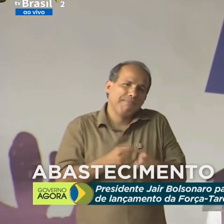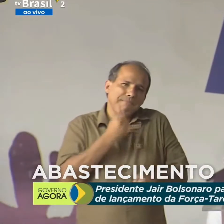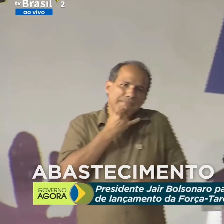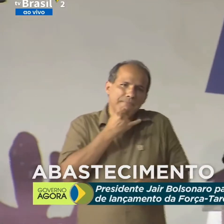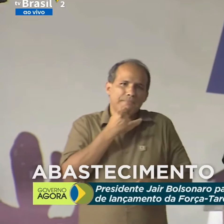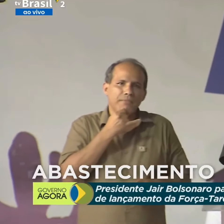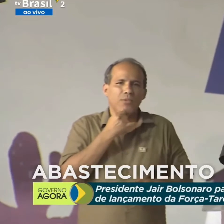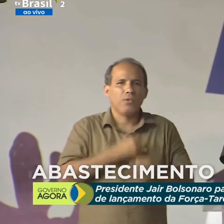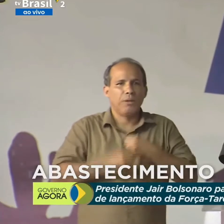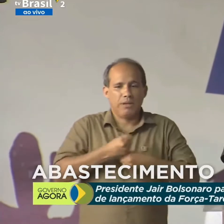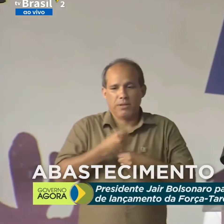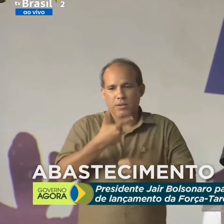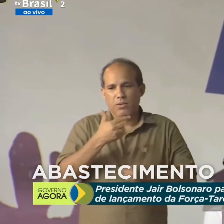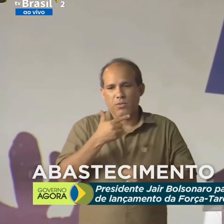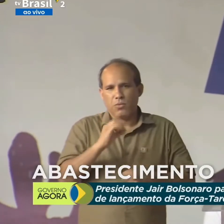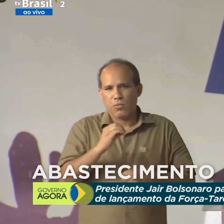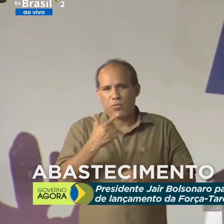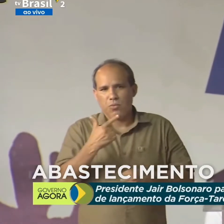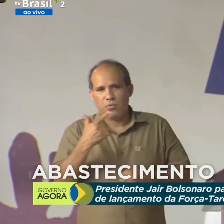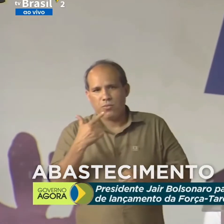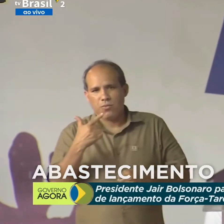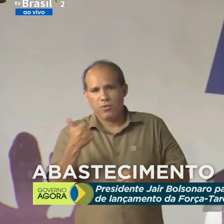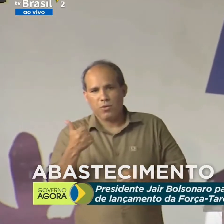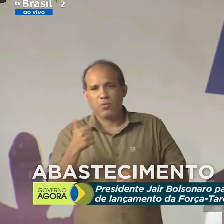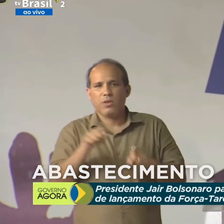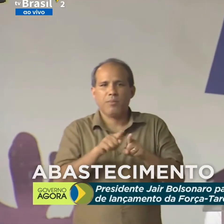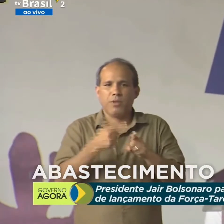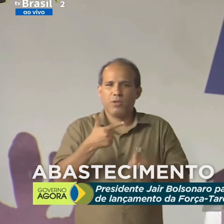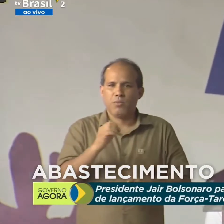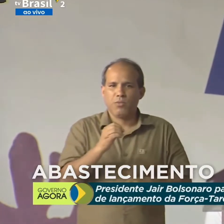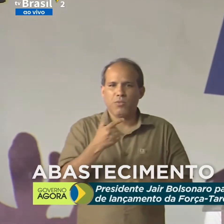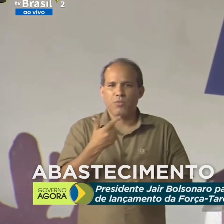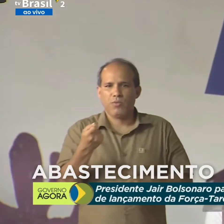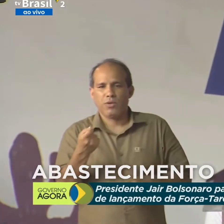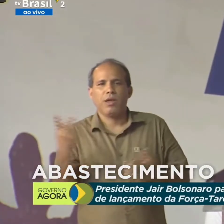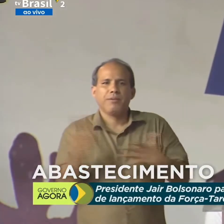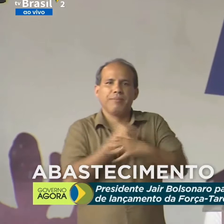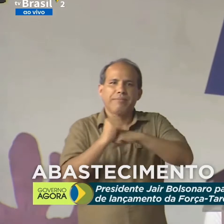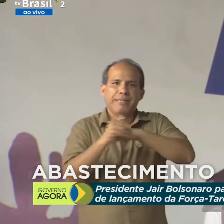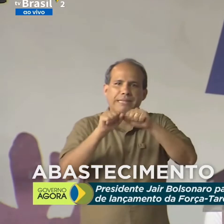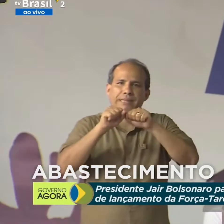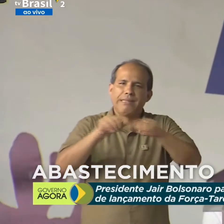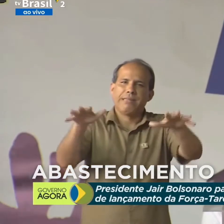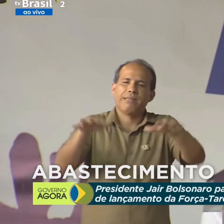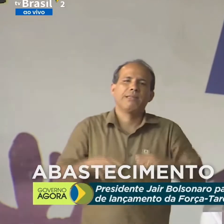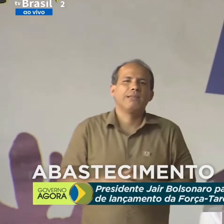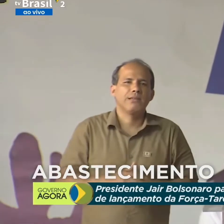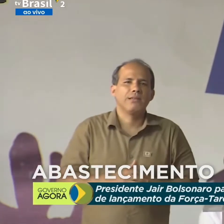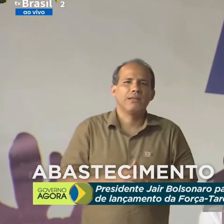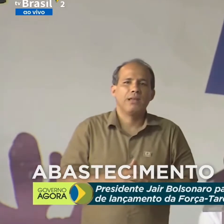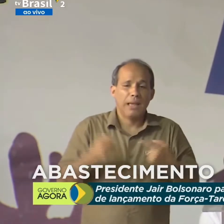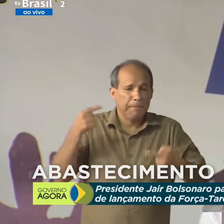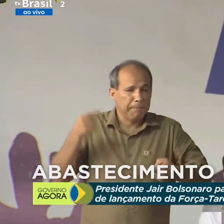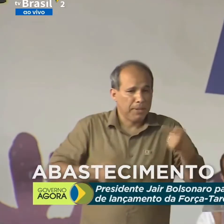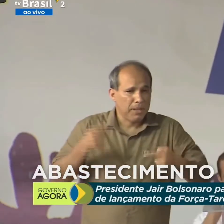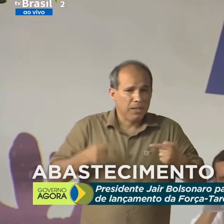os anos 2020 e 2021, onde a pandemia se abateu sobre nós. E a